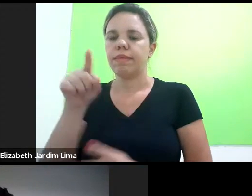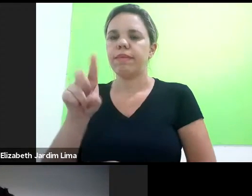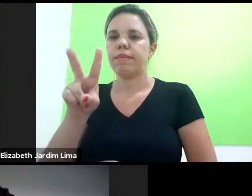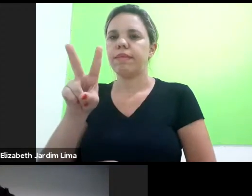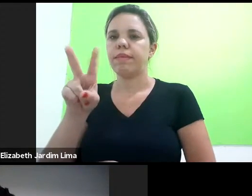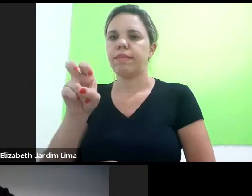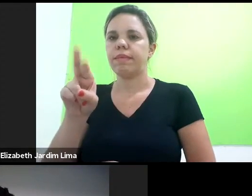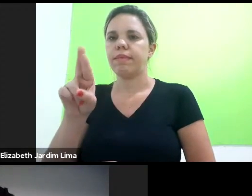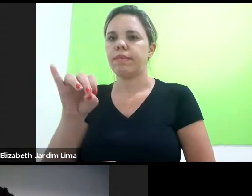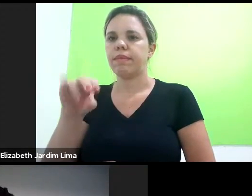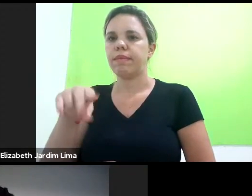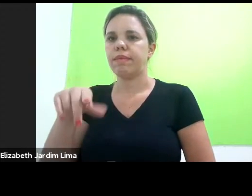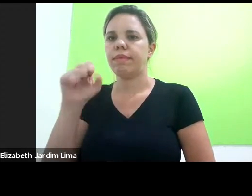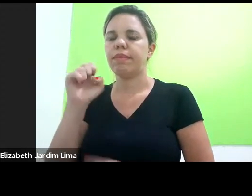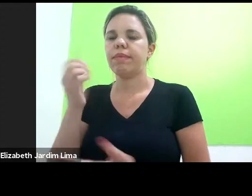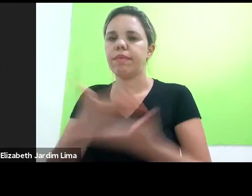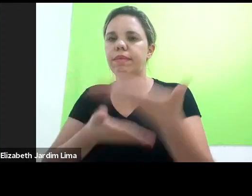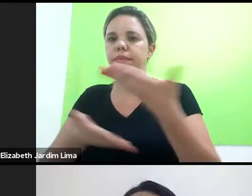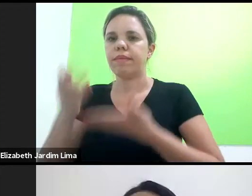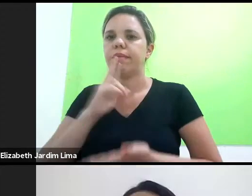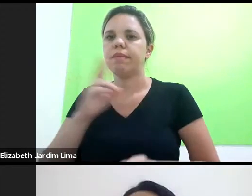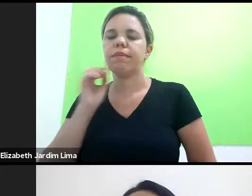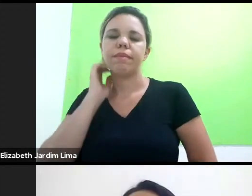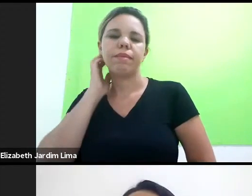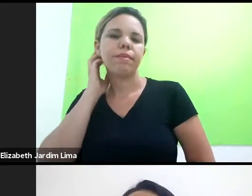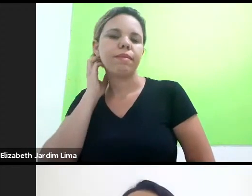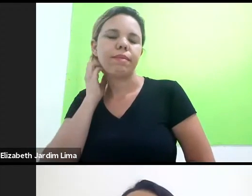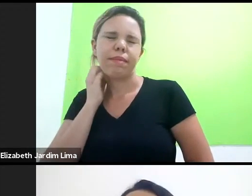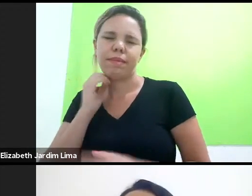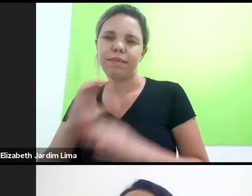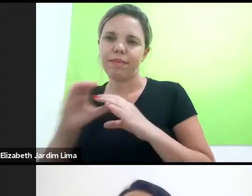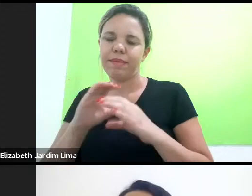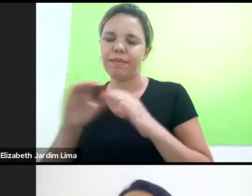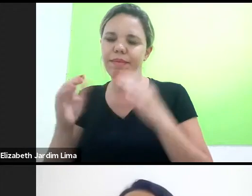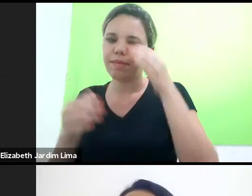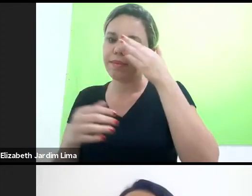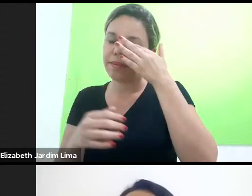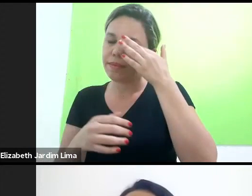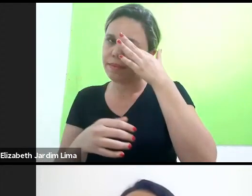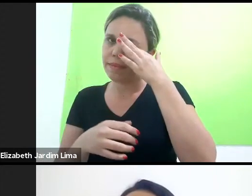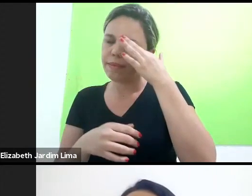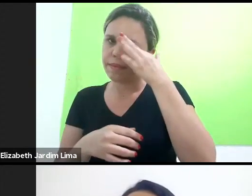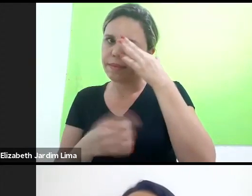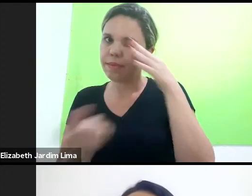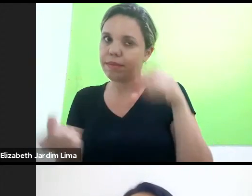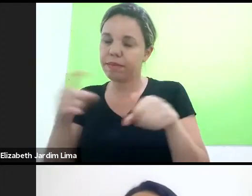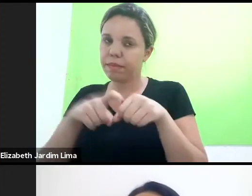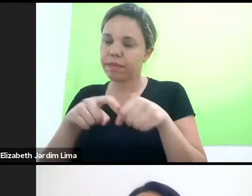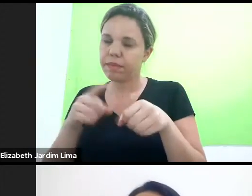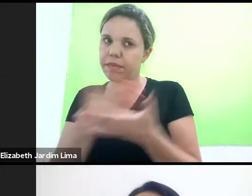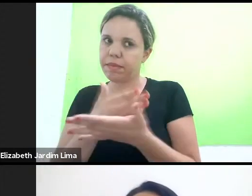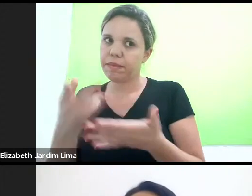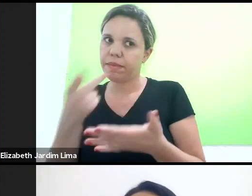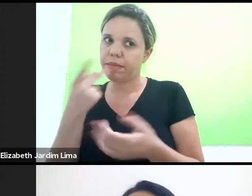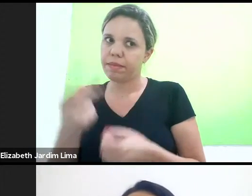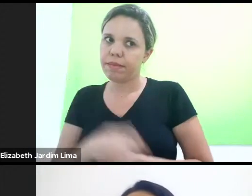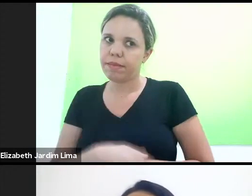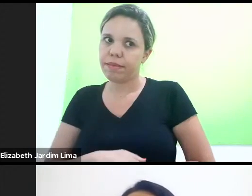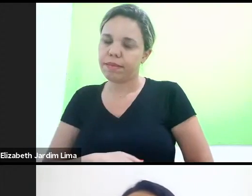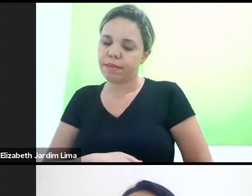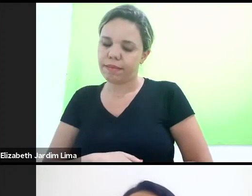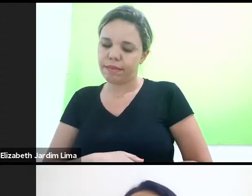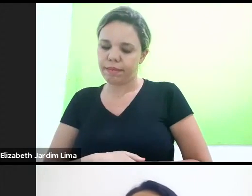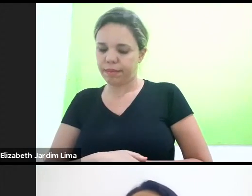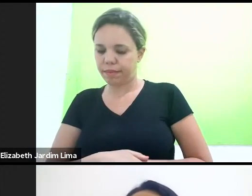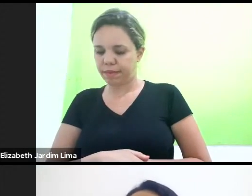duas estão se revezando aqui, complicando a minha mediação dessa mesa. Olha só, Samara voltou. Quem que quer começar falando? Pode ser você, Samara, e